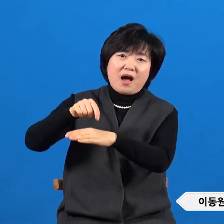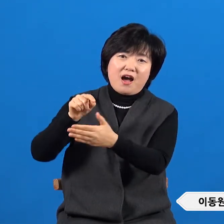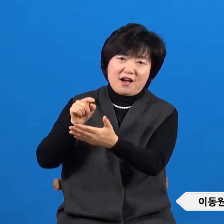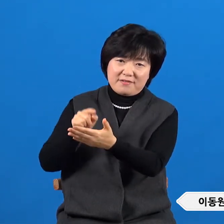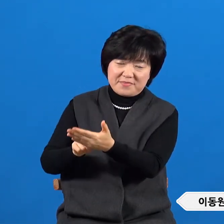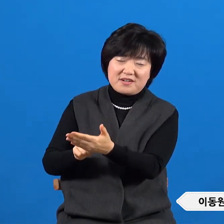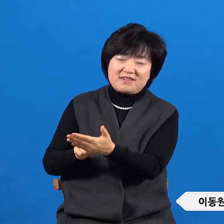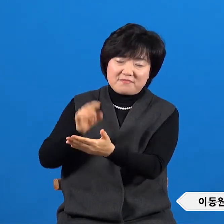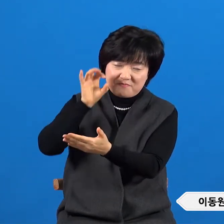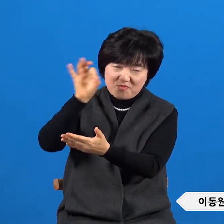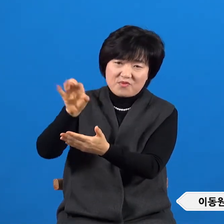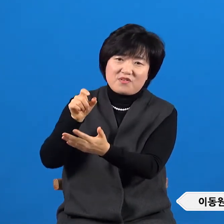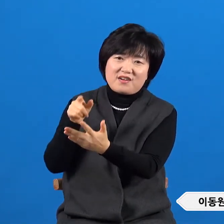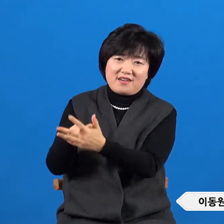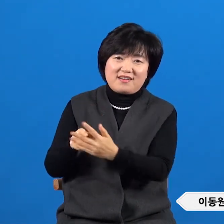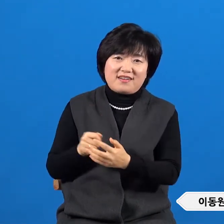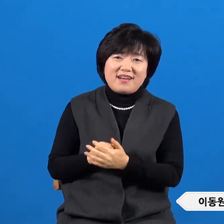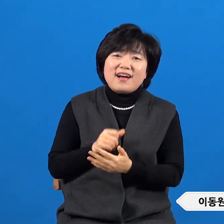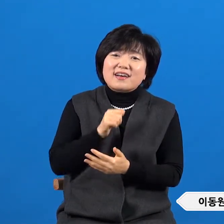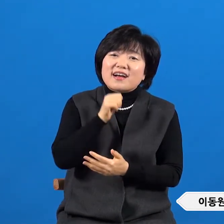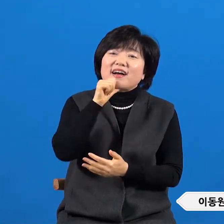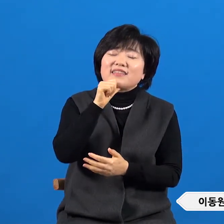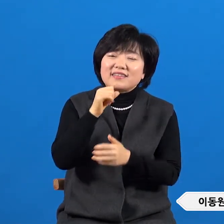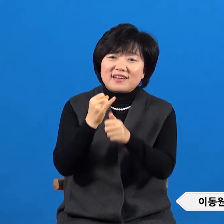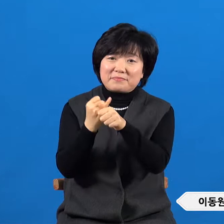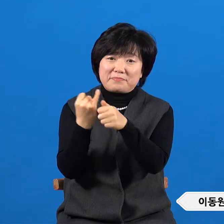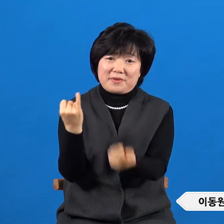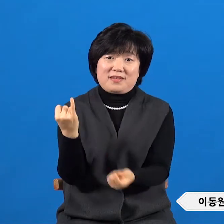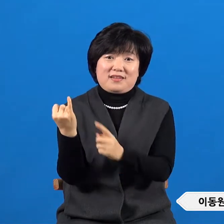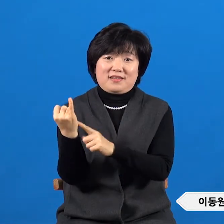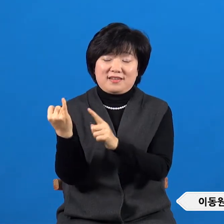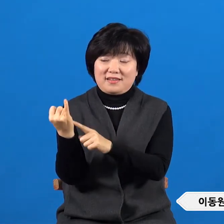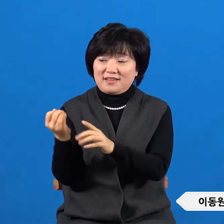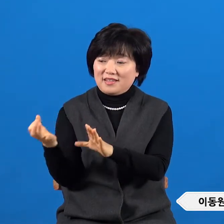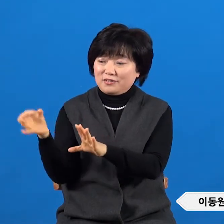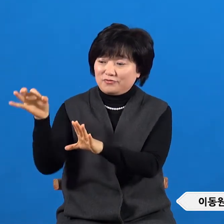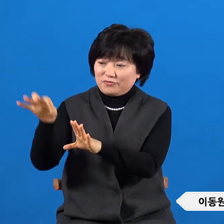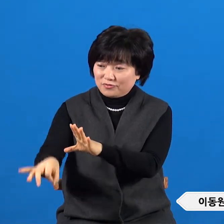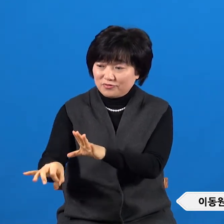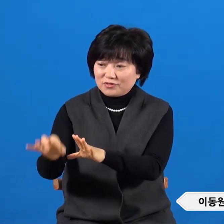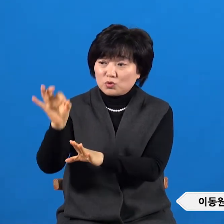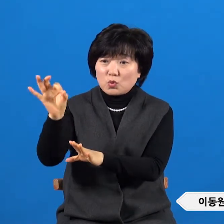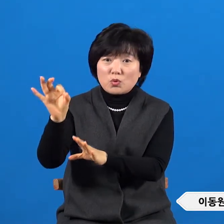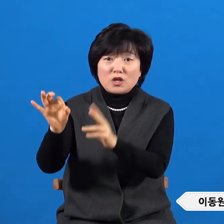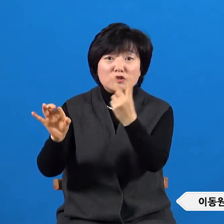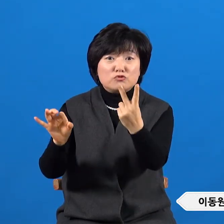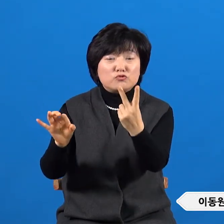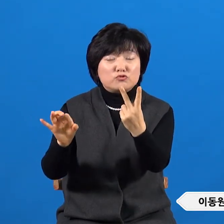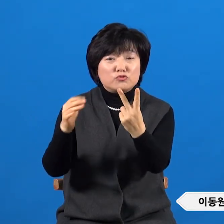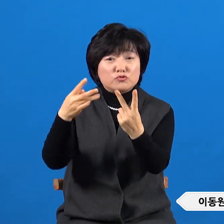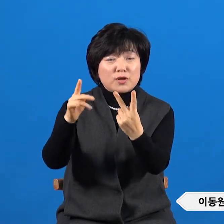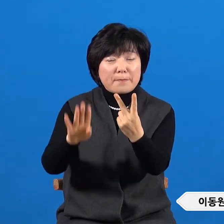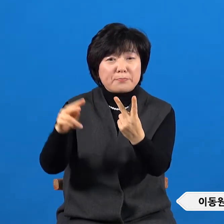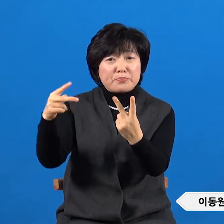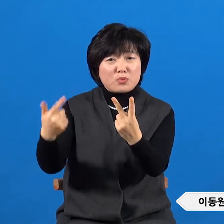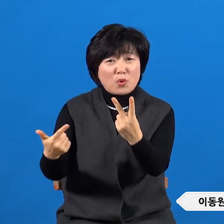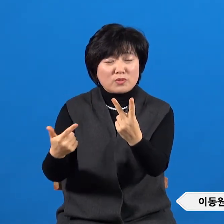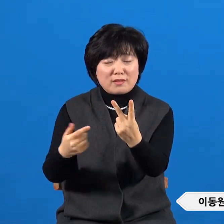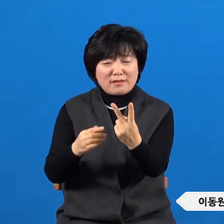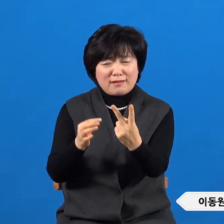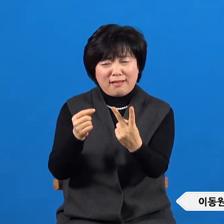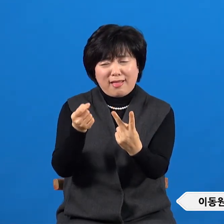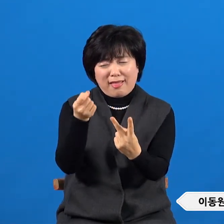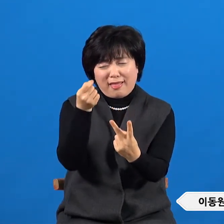것입니다. 마가복음 9장에서 이 가난한 여인이 드렸던 2개의 렙돈은 수치상으로는 돈이라고도 할 수